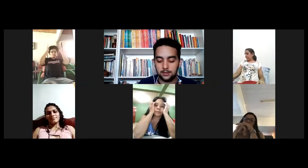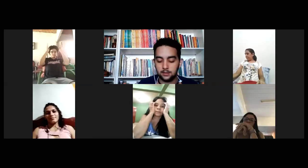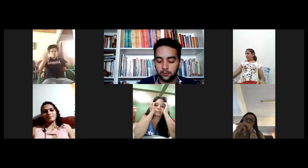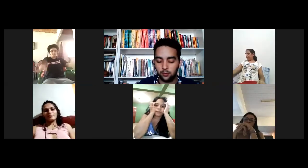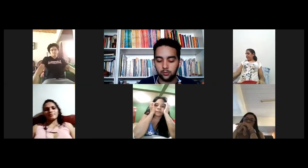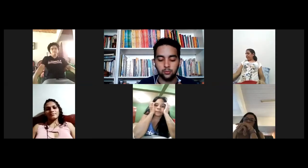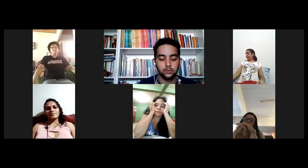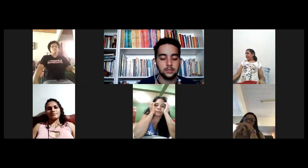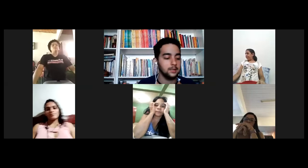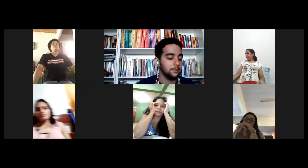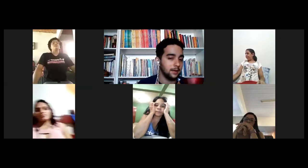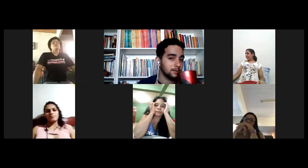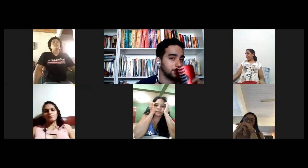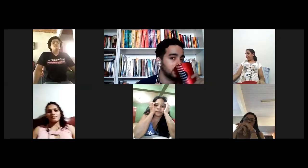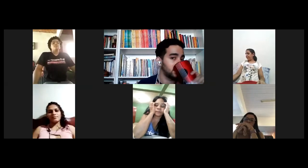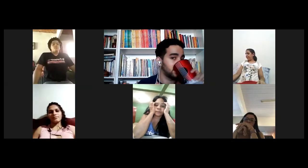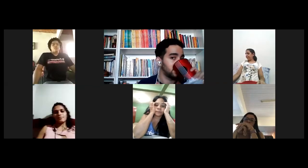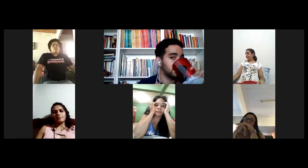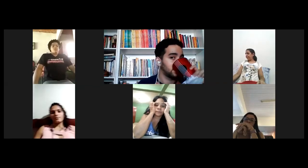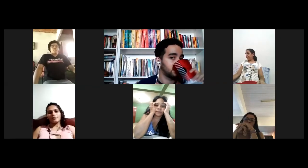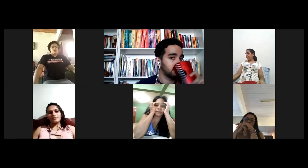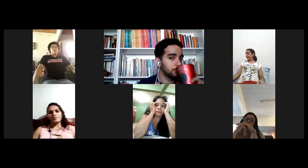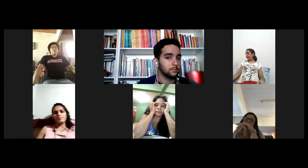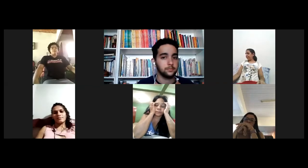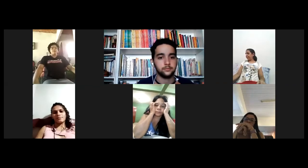Certo. Esses foram os animais.